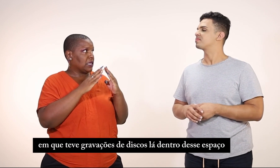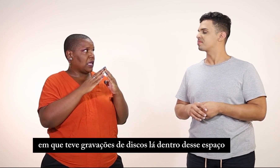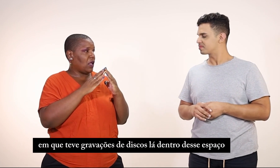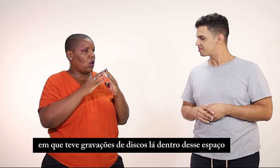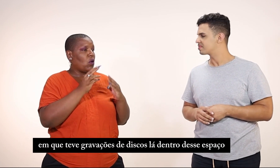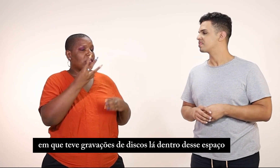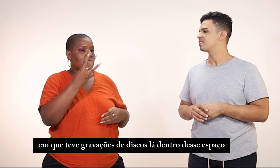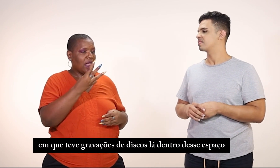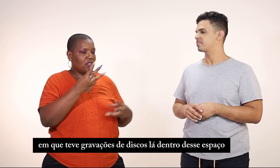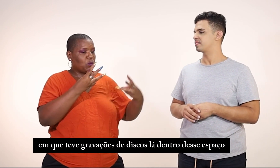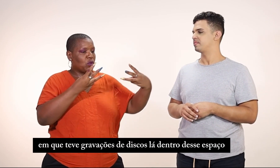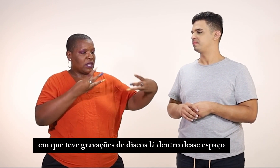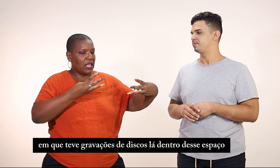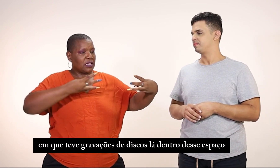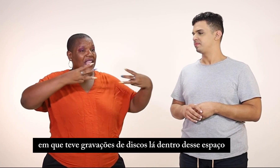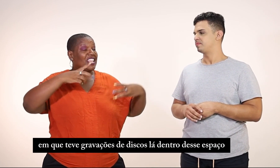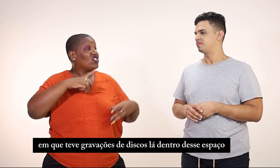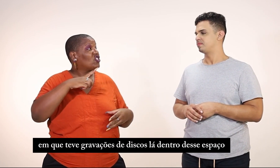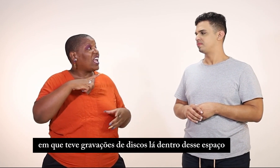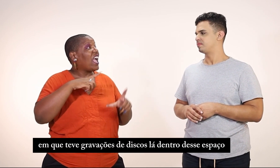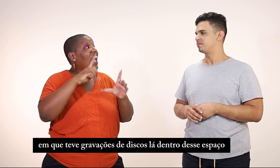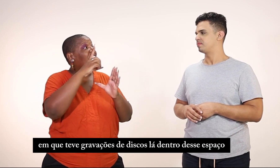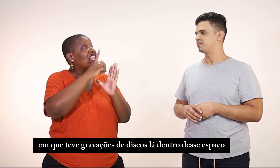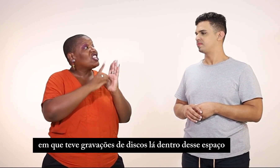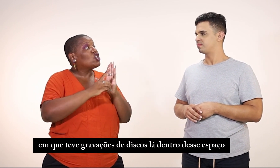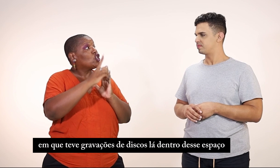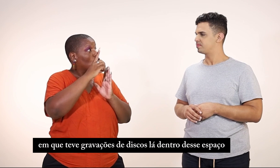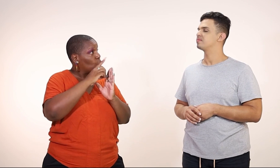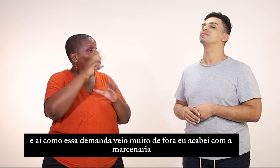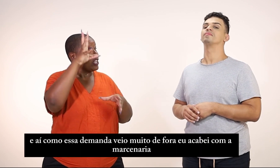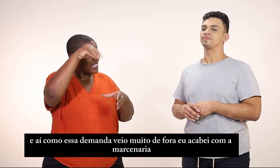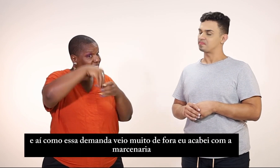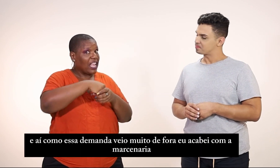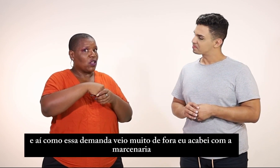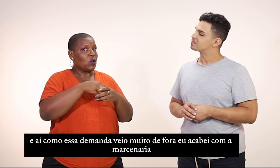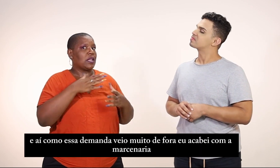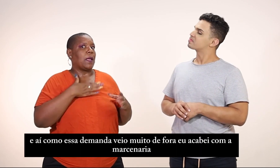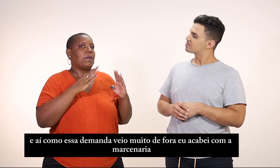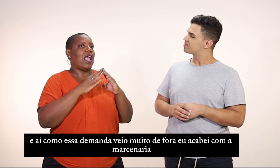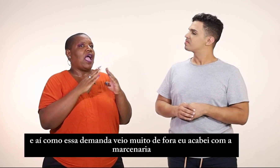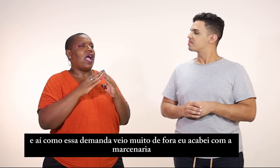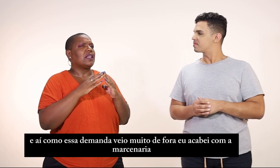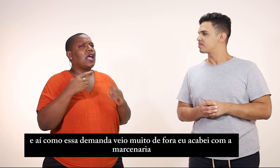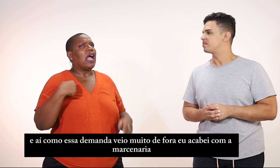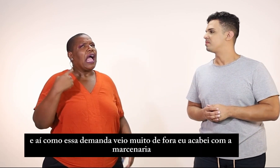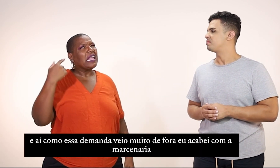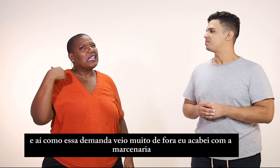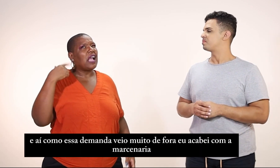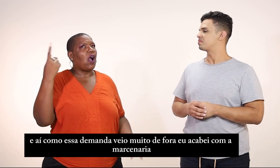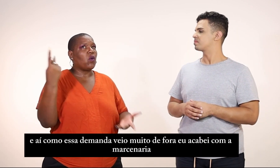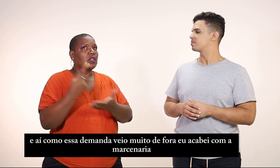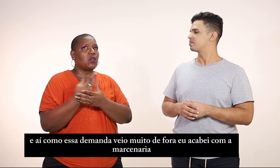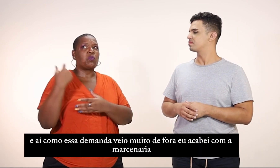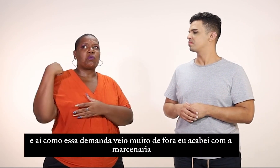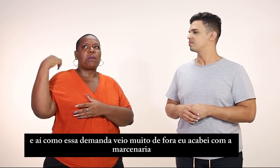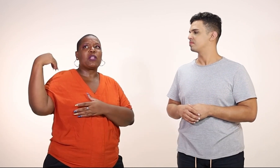teve gravações de discos lá dentro desse espaço. E aí, como essa demanda veio muito de fora,